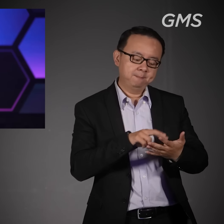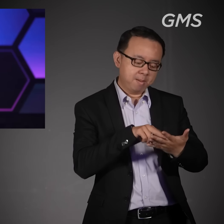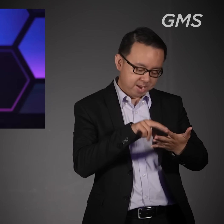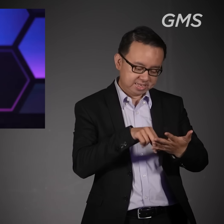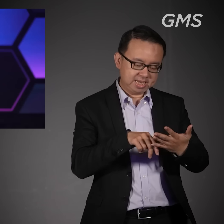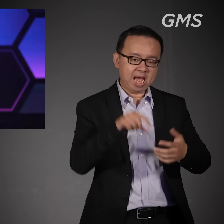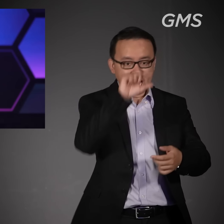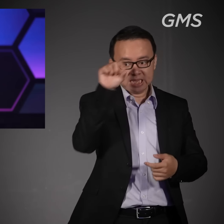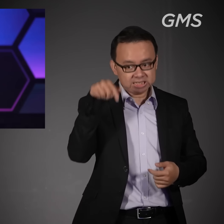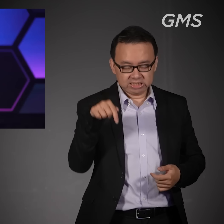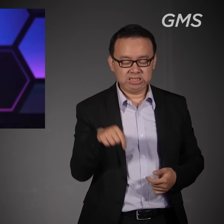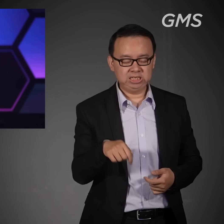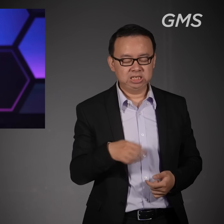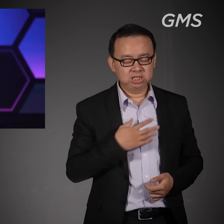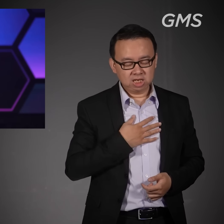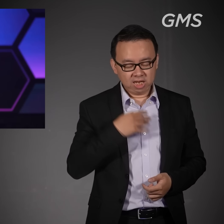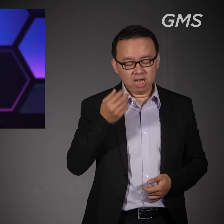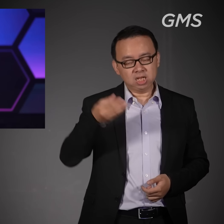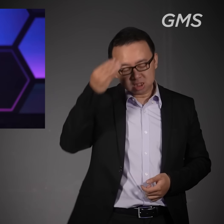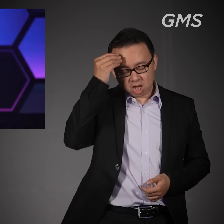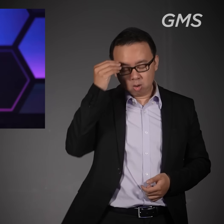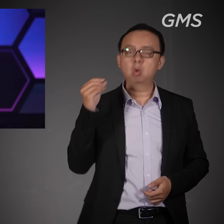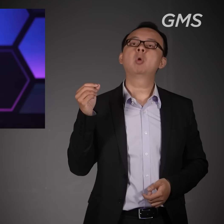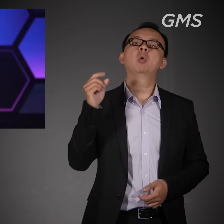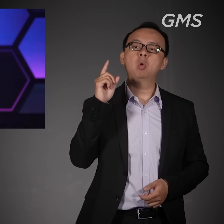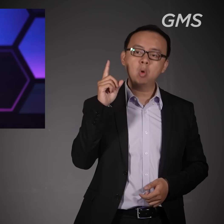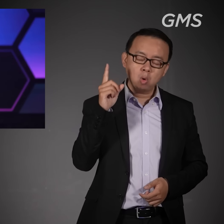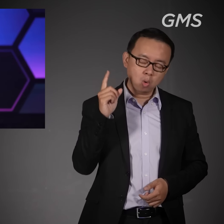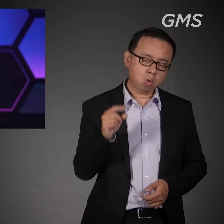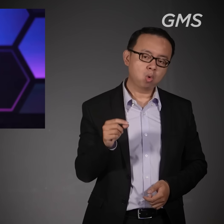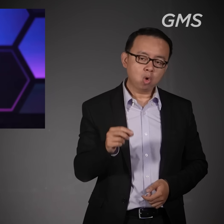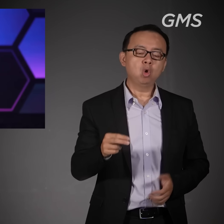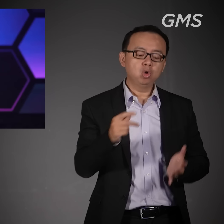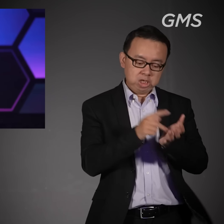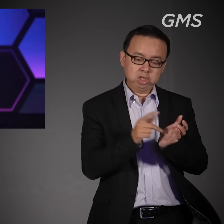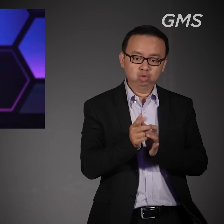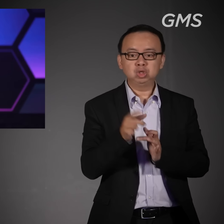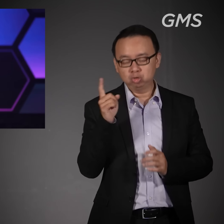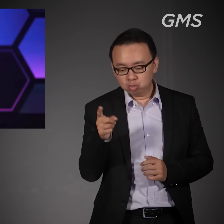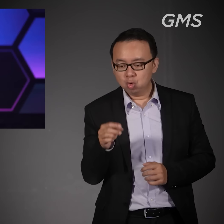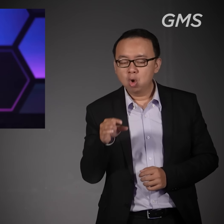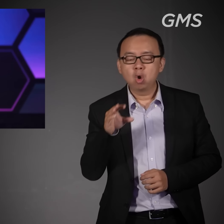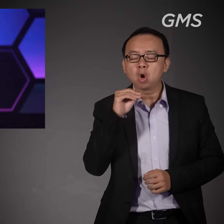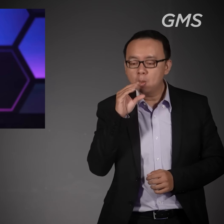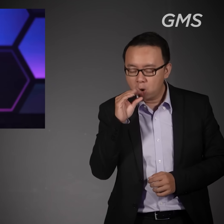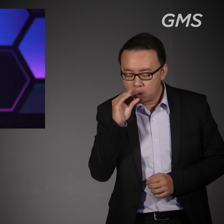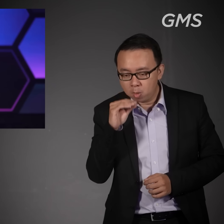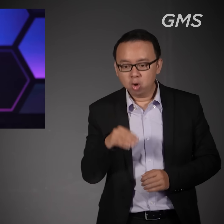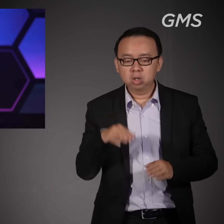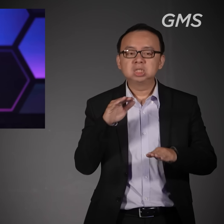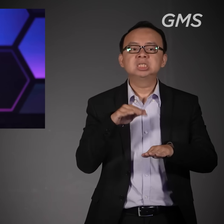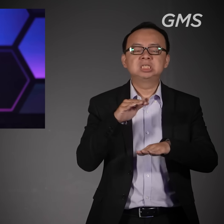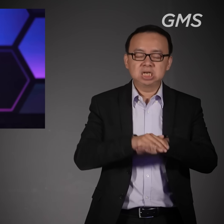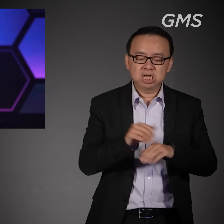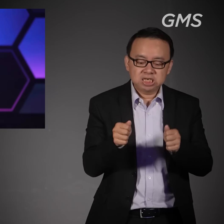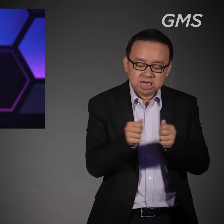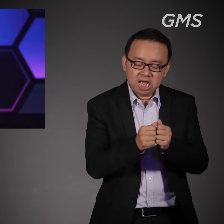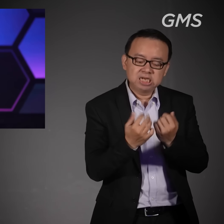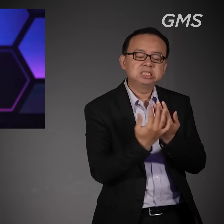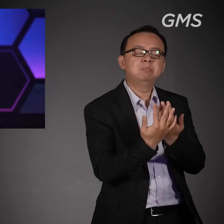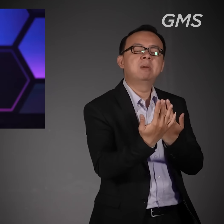Saya mendapat sebuah pemahaman baru bahwa Yesus sedang bercakap-cakap, berinteraksi dengan jemaat atau dengan gereja